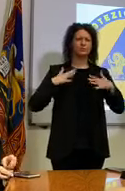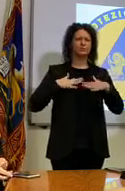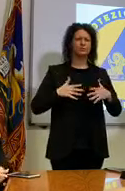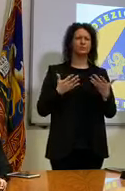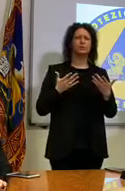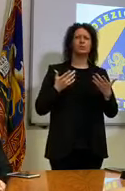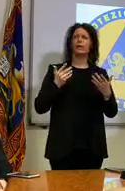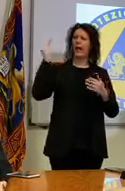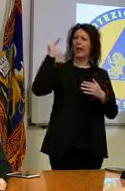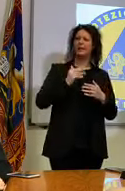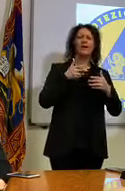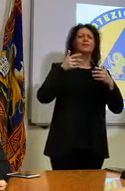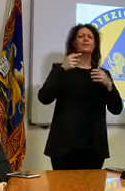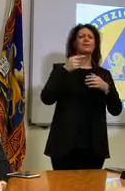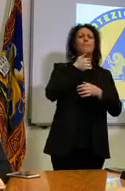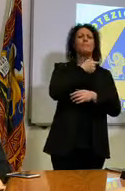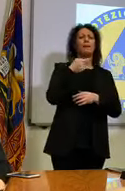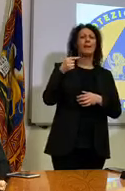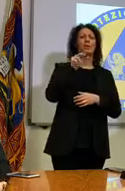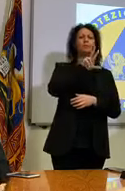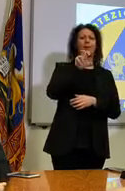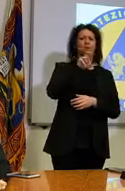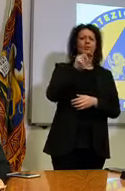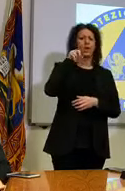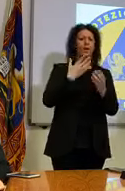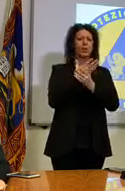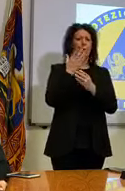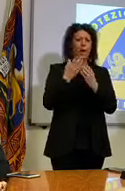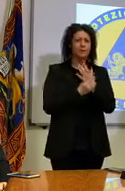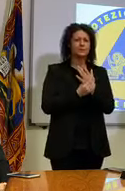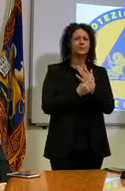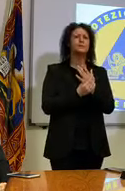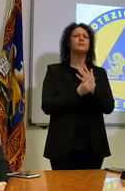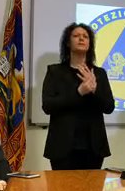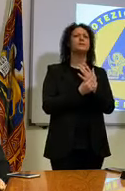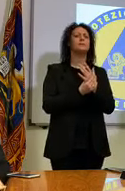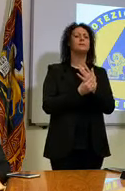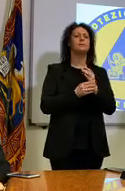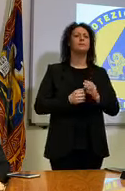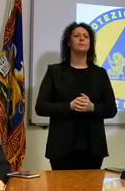da 1500 a 1200, sui guanti 400,